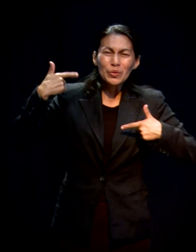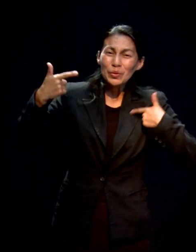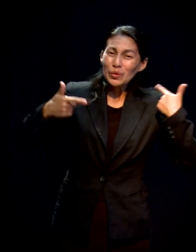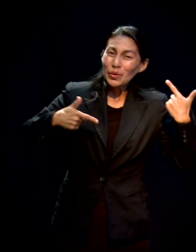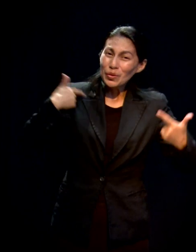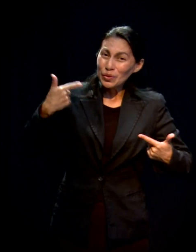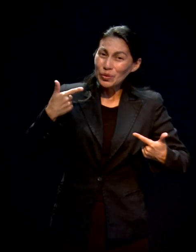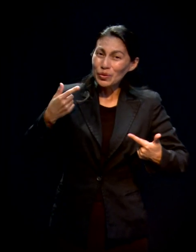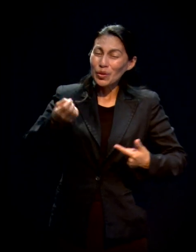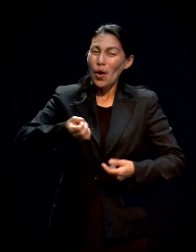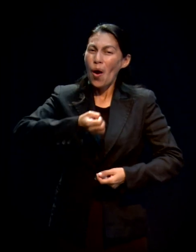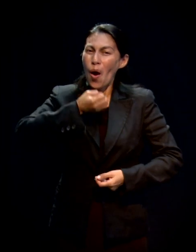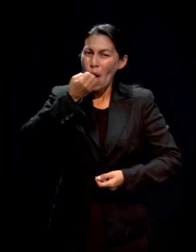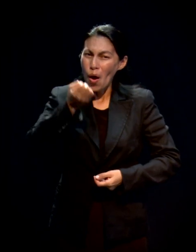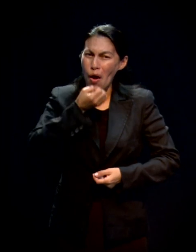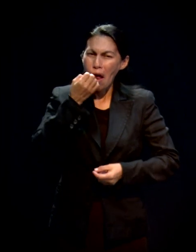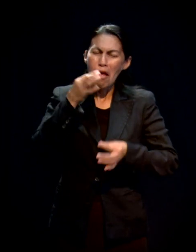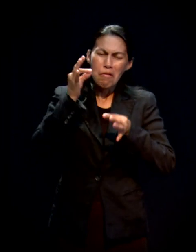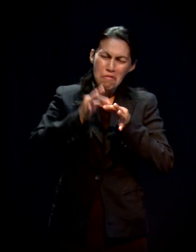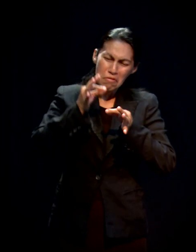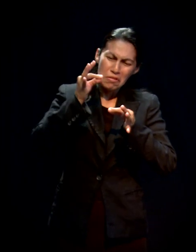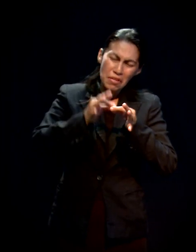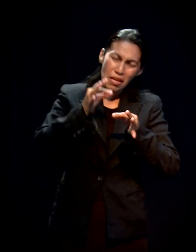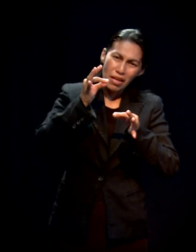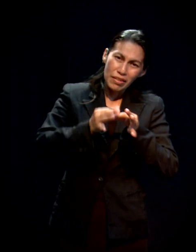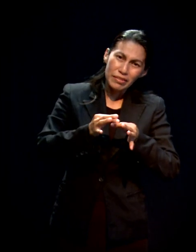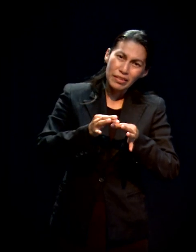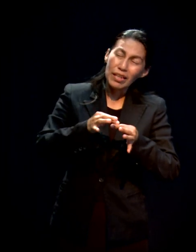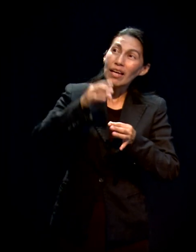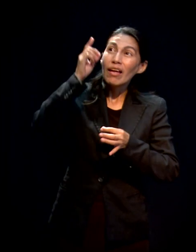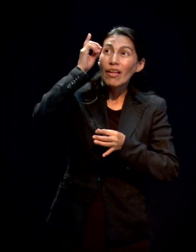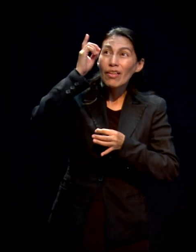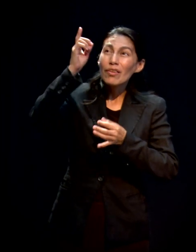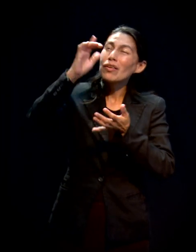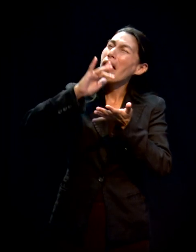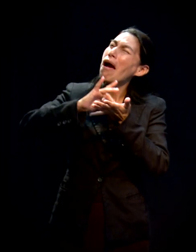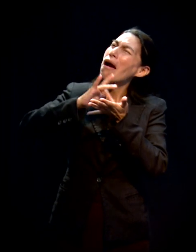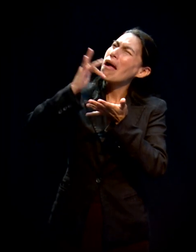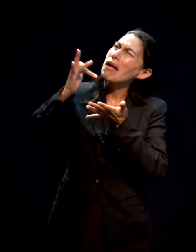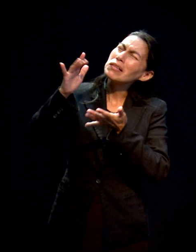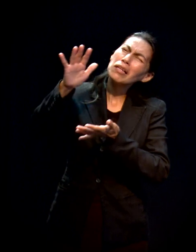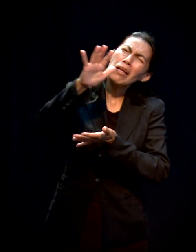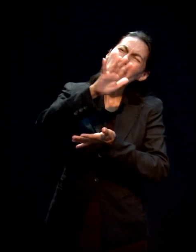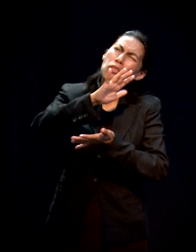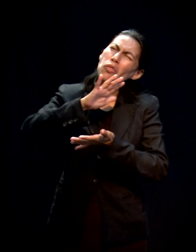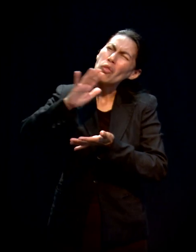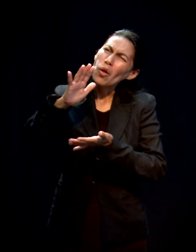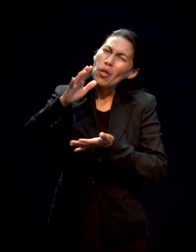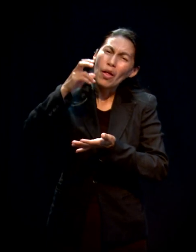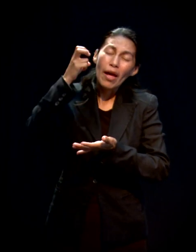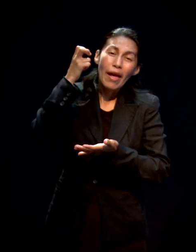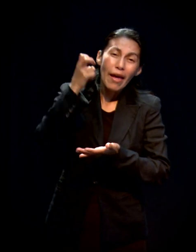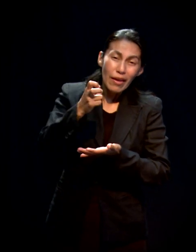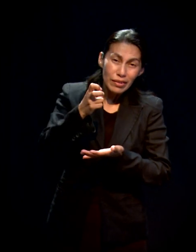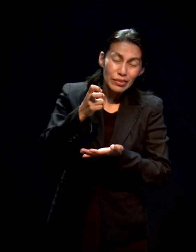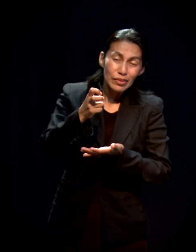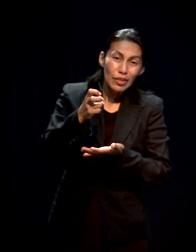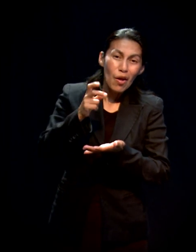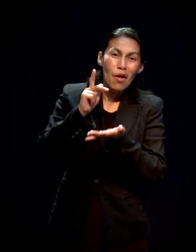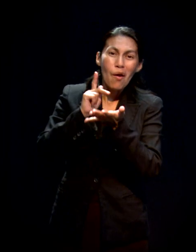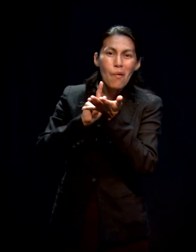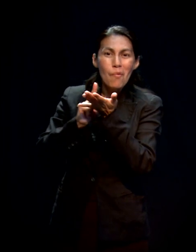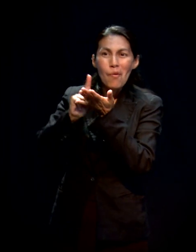ahora sin cesar dad gracias a dios en todo que esto es precisamente la